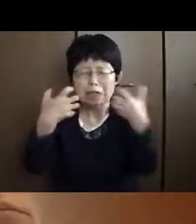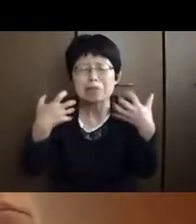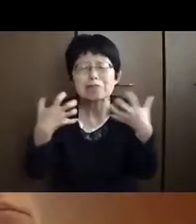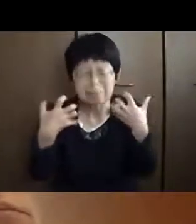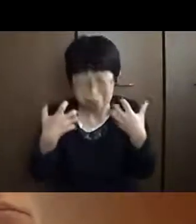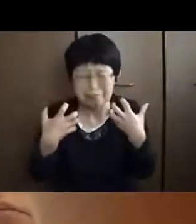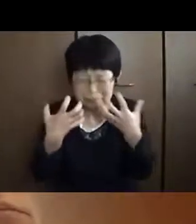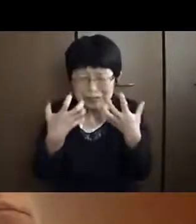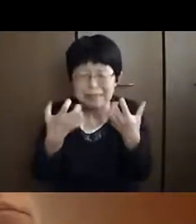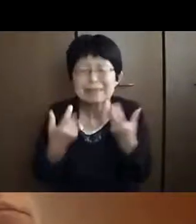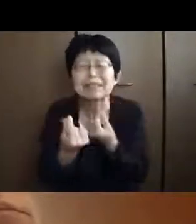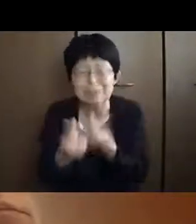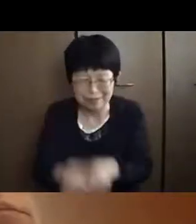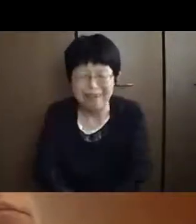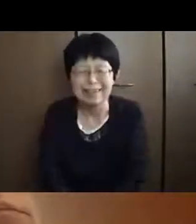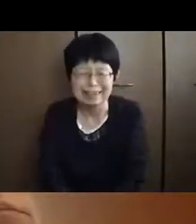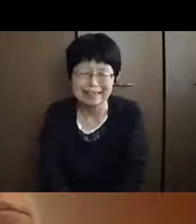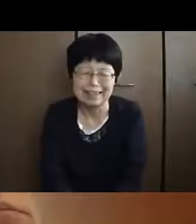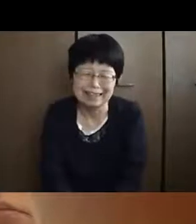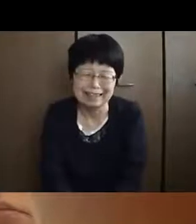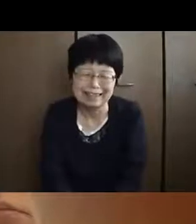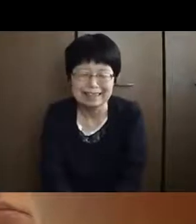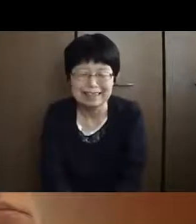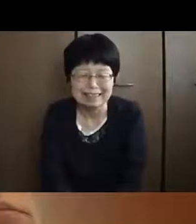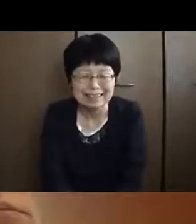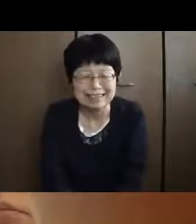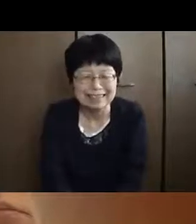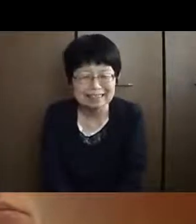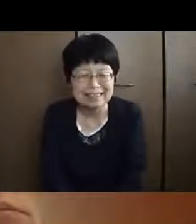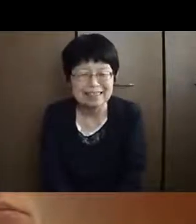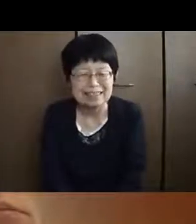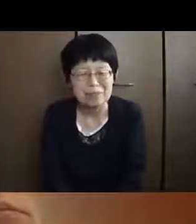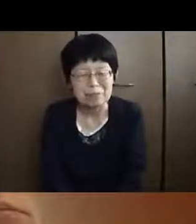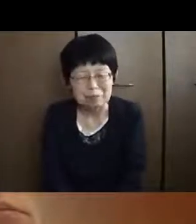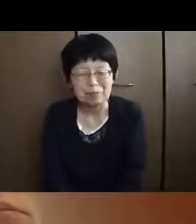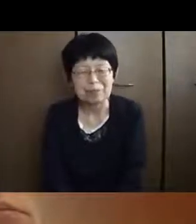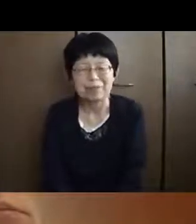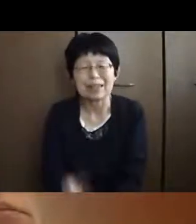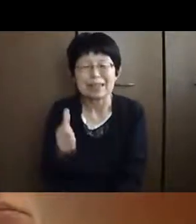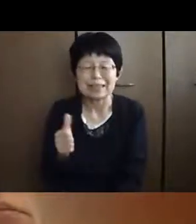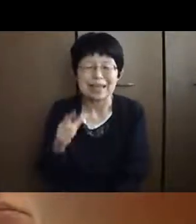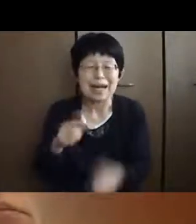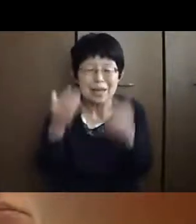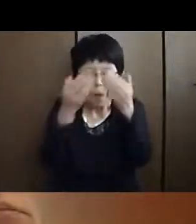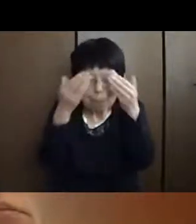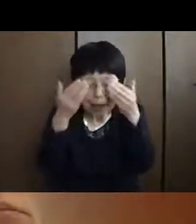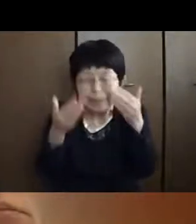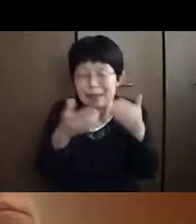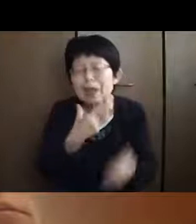ちゃう。 面白いって書いてある。タレパンダもす。 うん。タレパンダはものすごく好きで、学生の頃にタレ